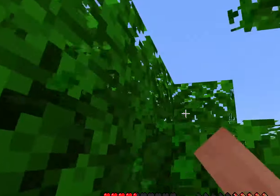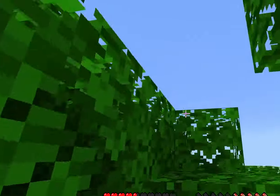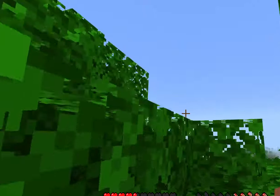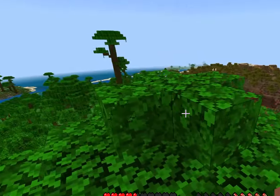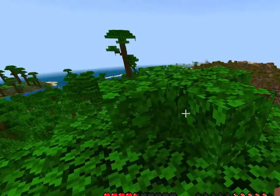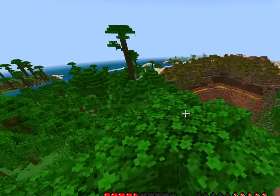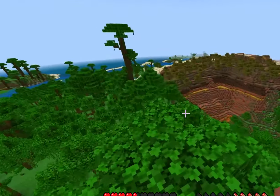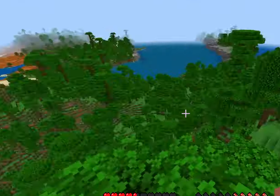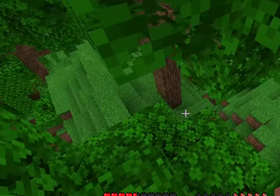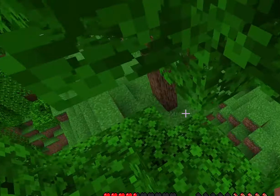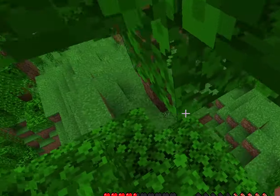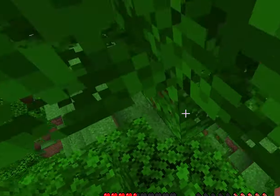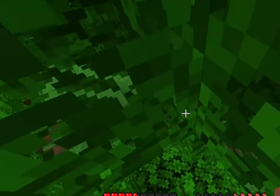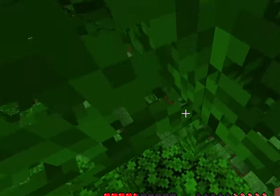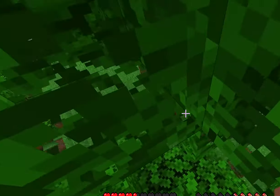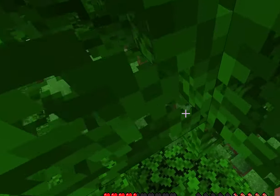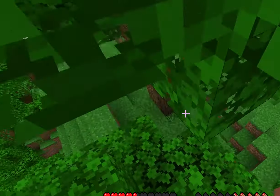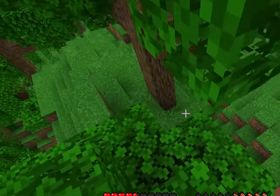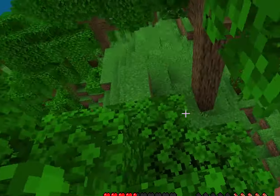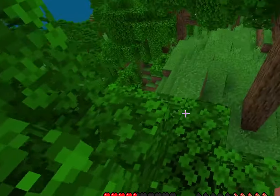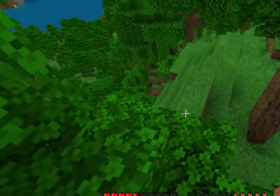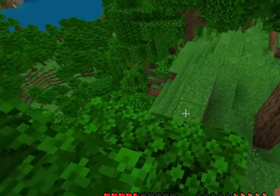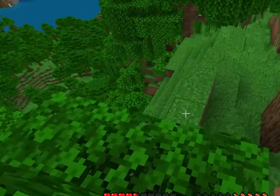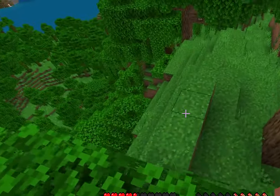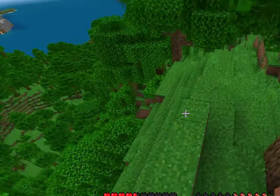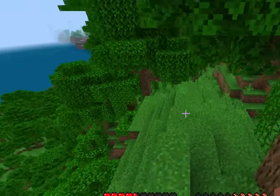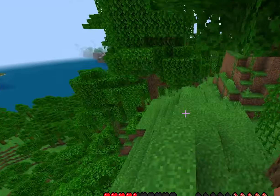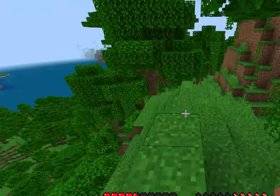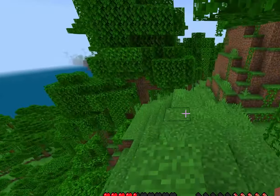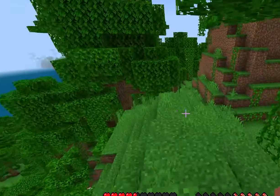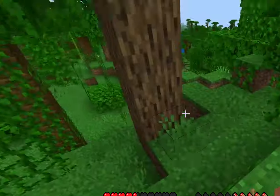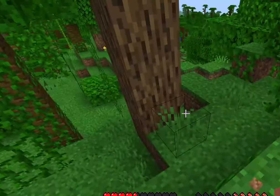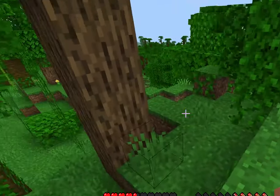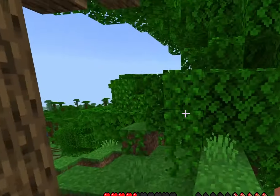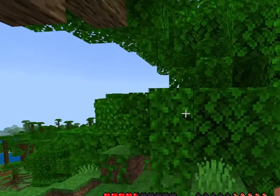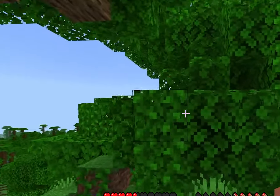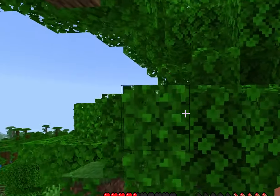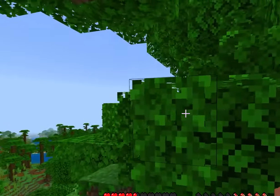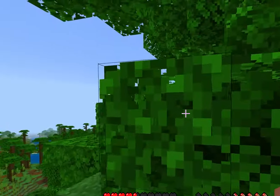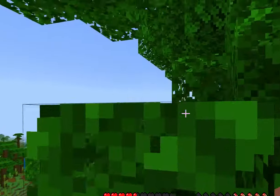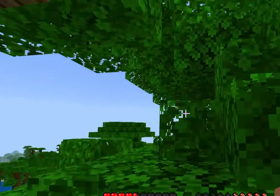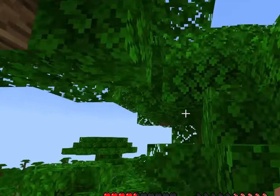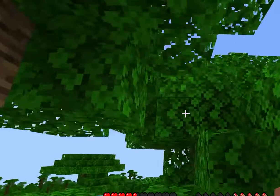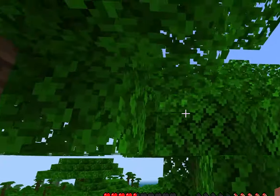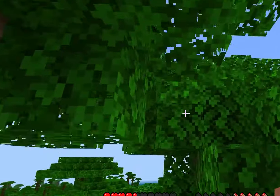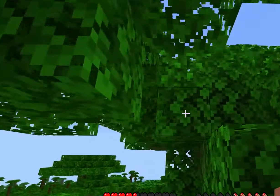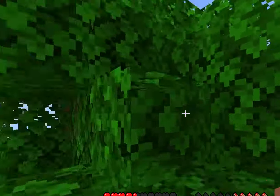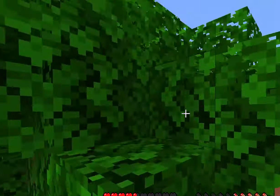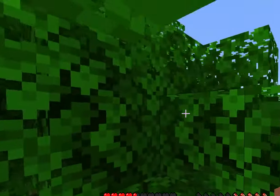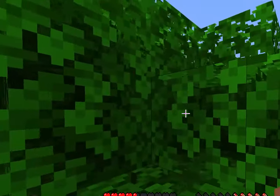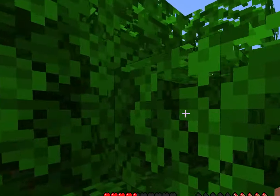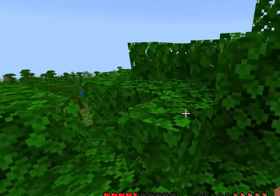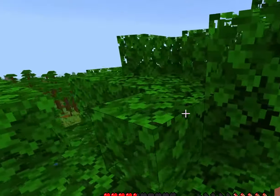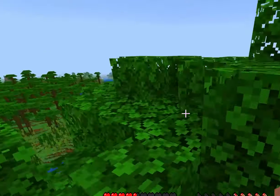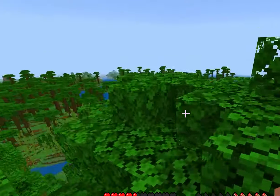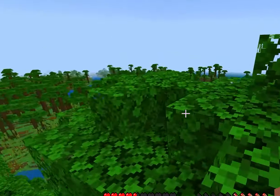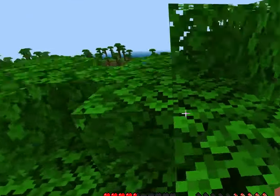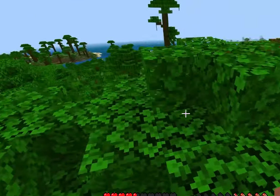変な人だなその言葉、嬉しいですねめちゃめちゃめちゃめちゃそう